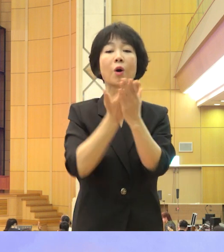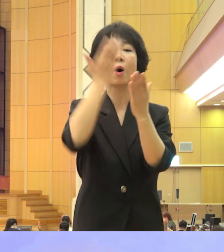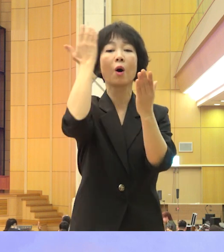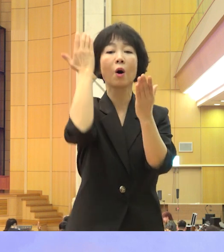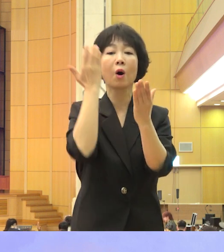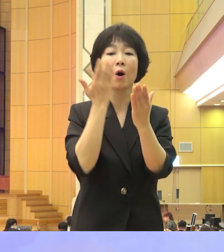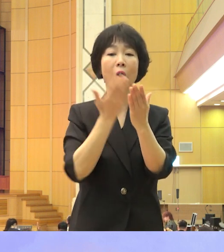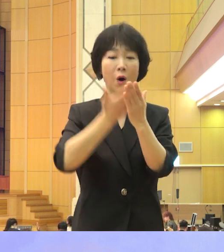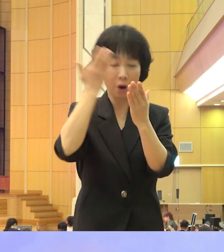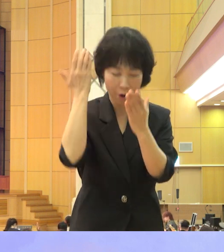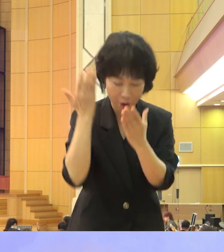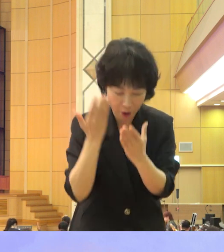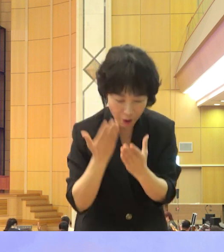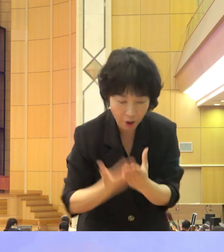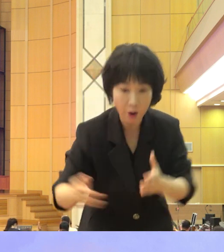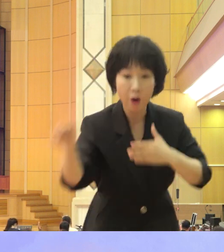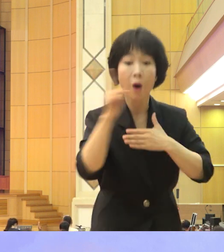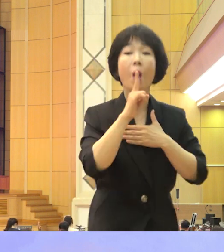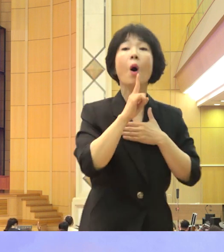주소서.